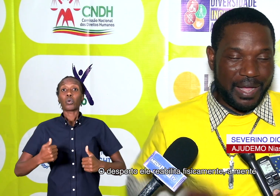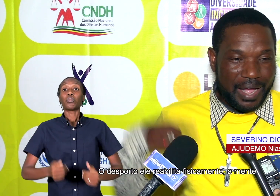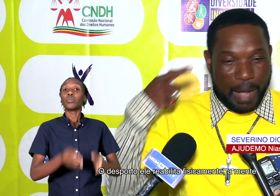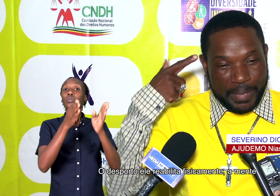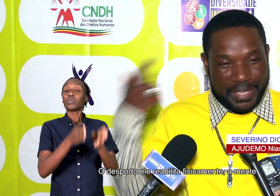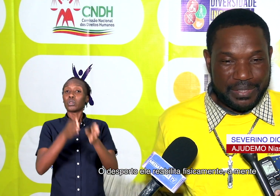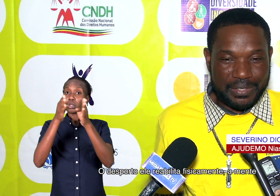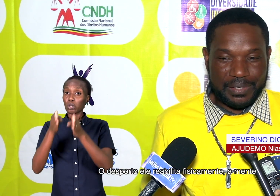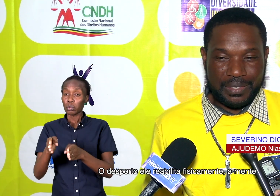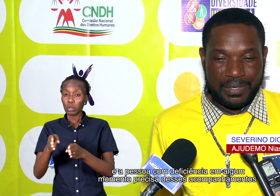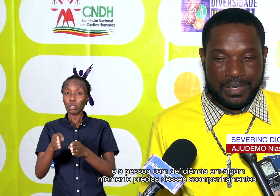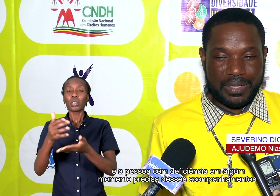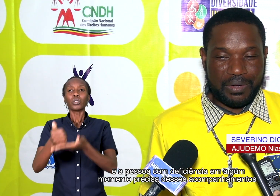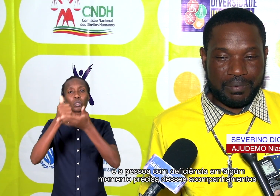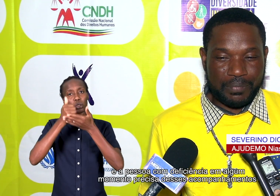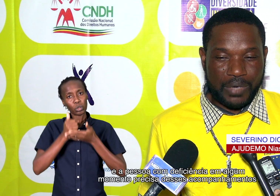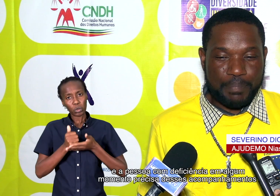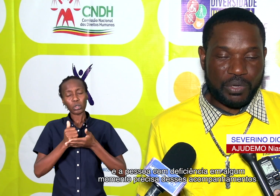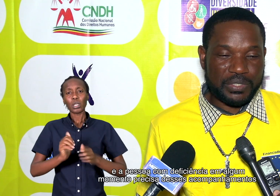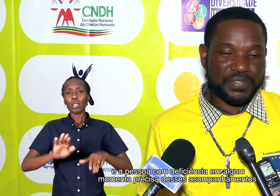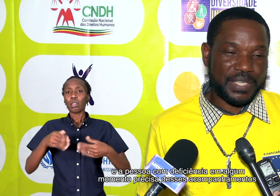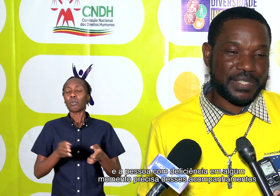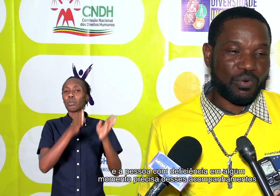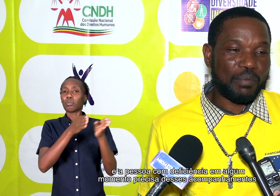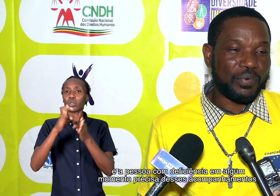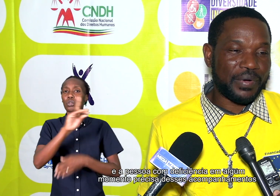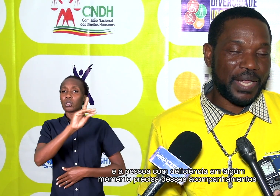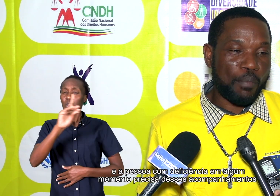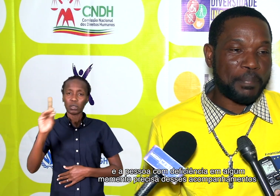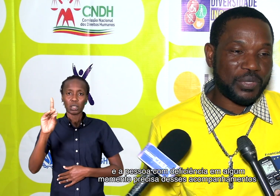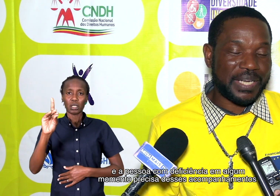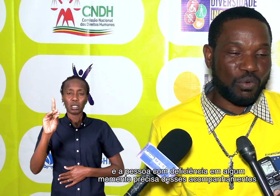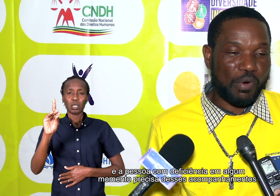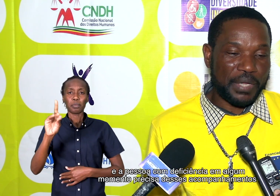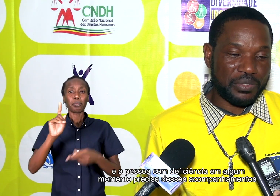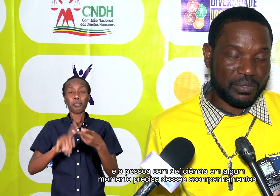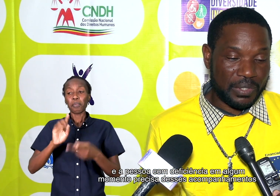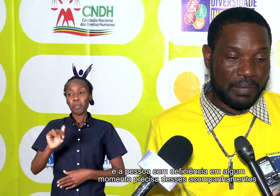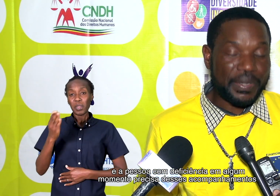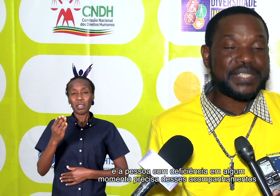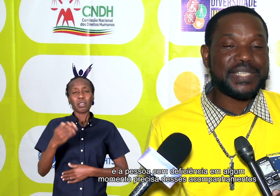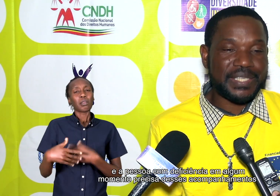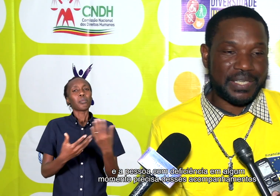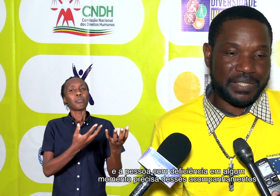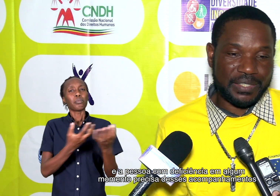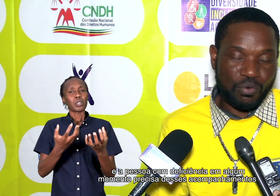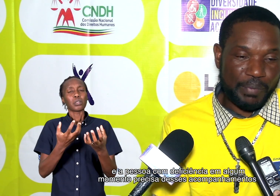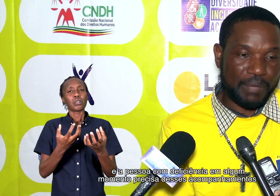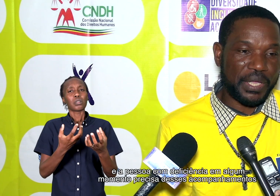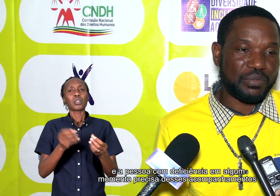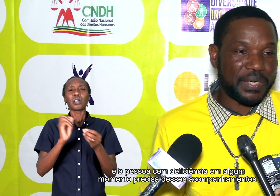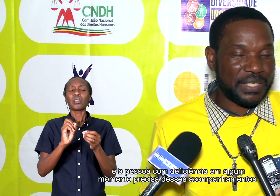fisicamente a mente. Então, a pessoa com deficiência, como é uma pessoa que em algum momento precisa